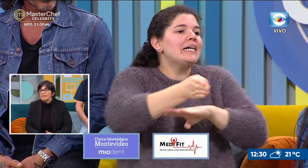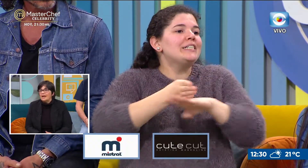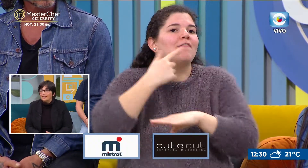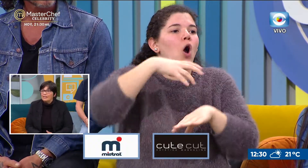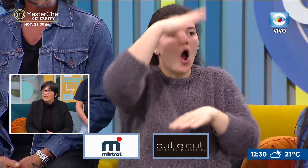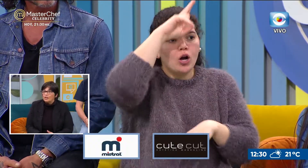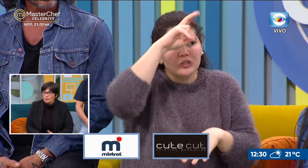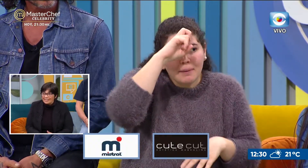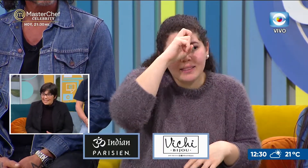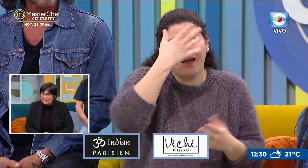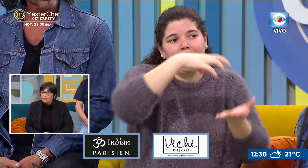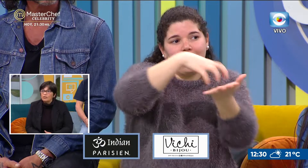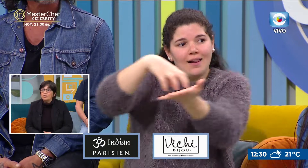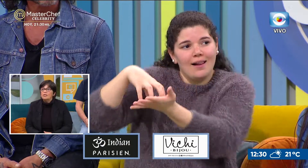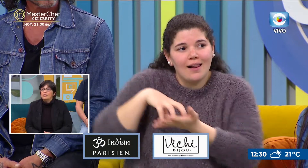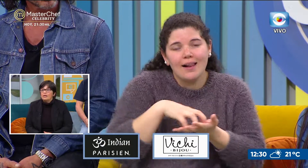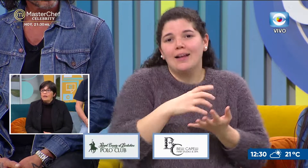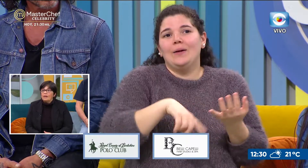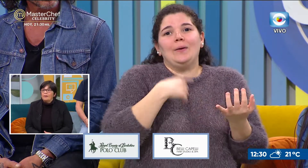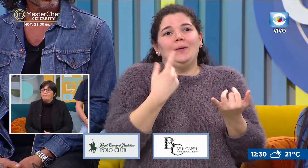expresiones artísticas como el teatro,